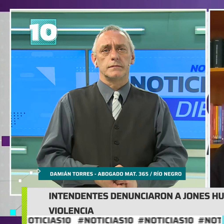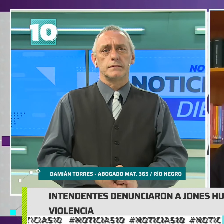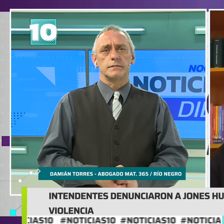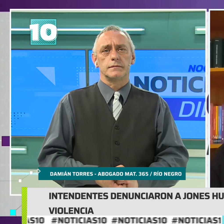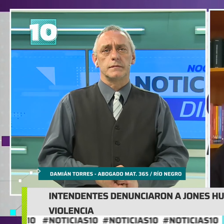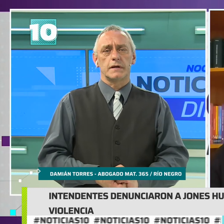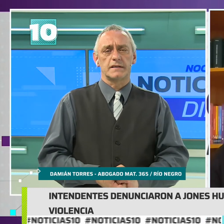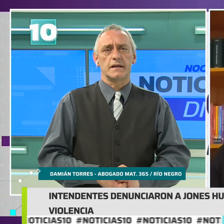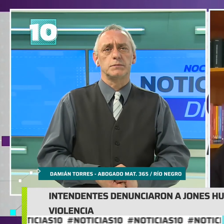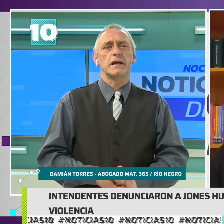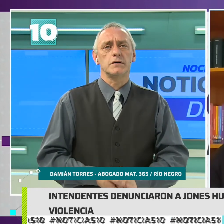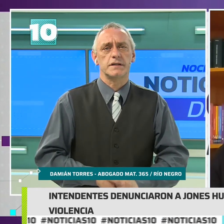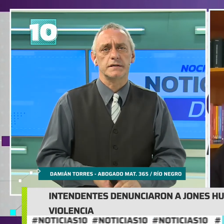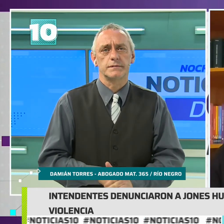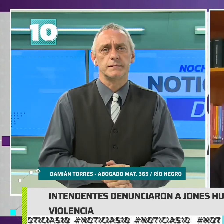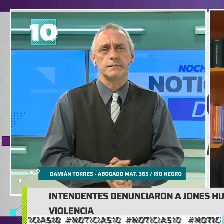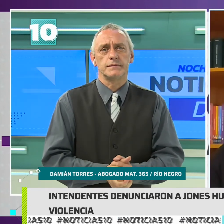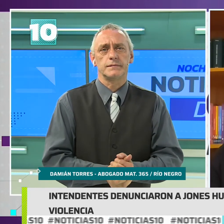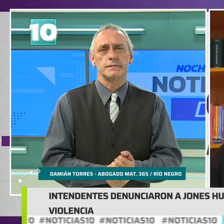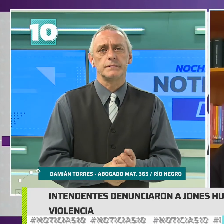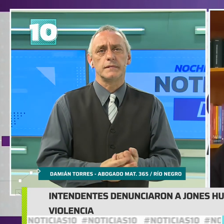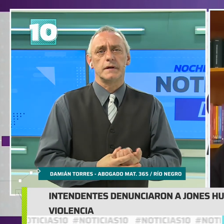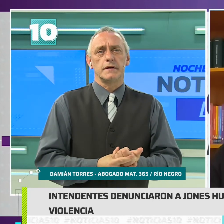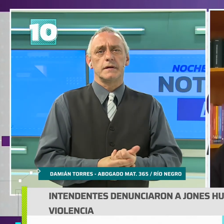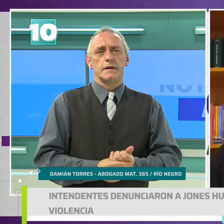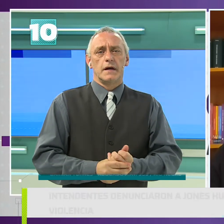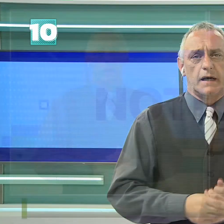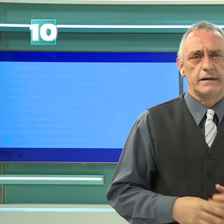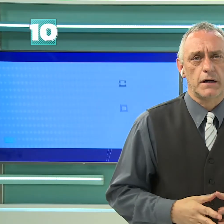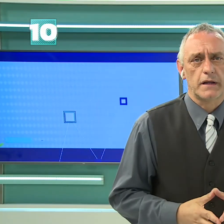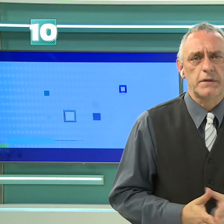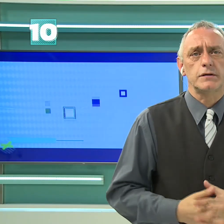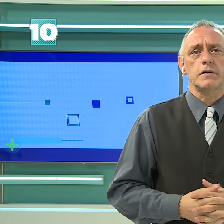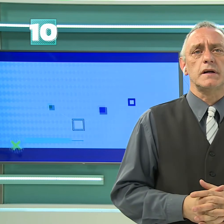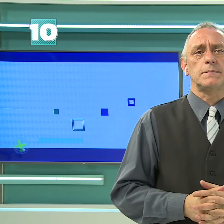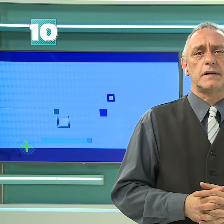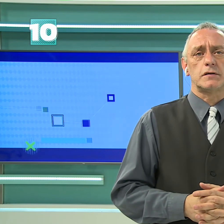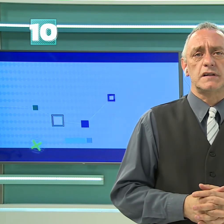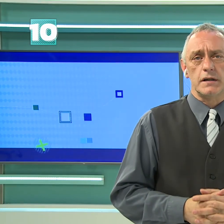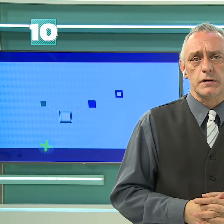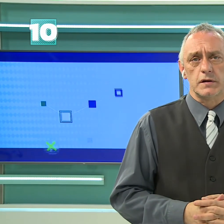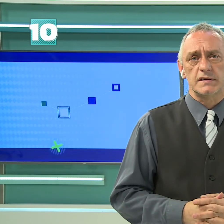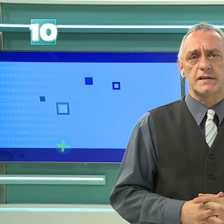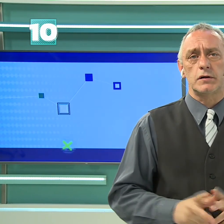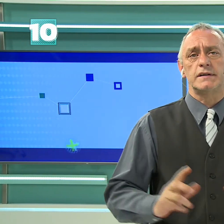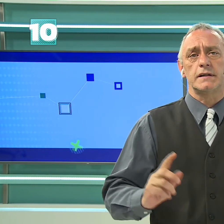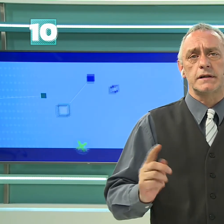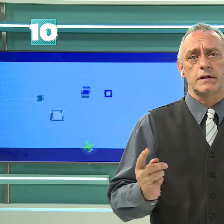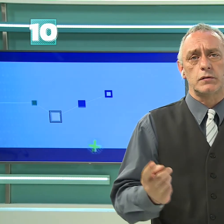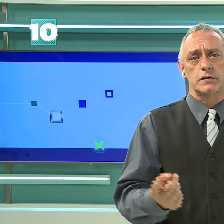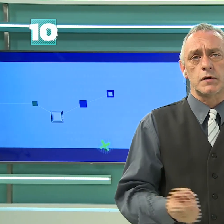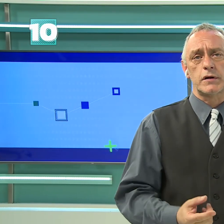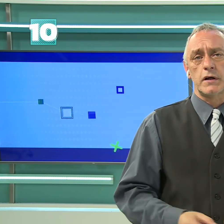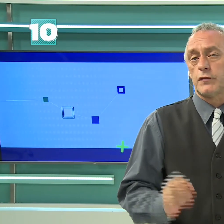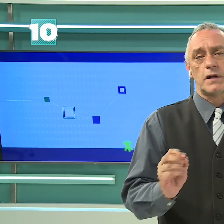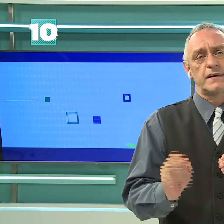esperamos eso también. Gracias, buenas noches. Buenas noches. Ahí estaba, Damián Torres patrocinando entonces a los intendentes de